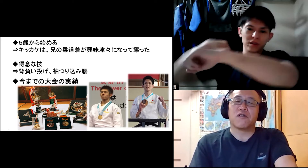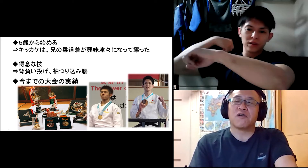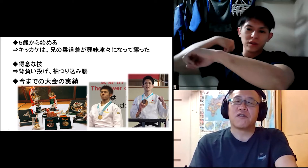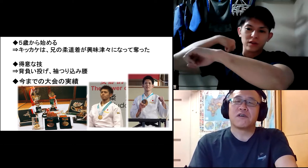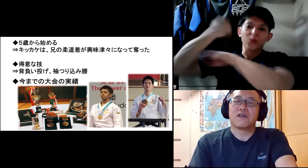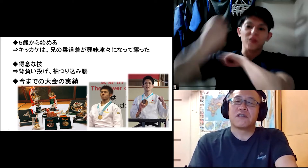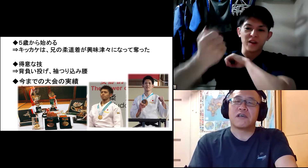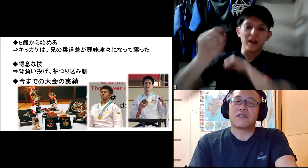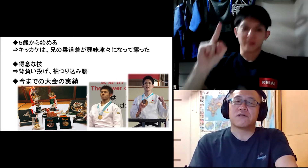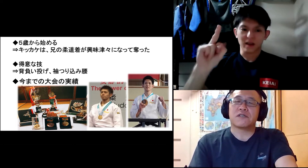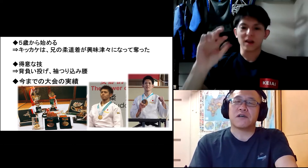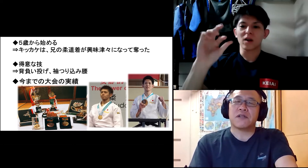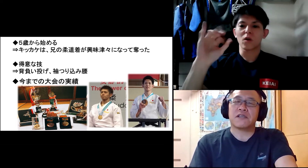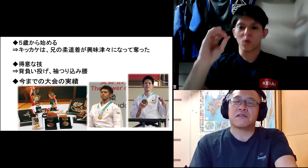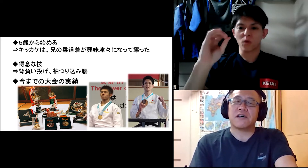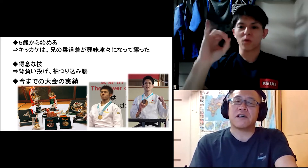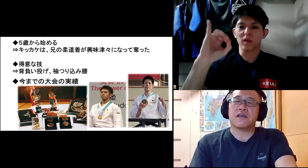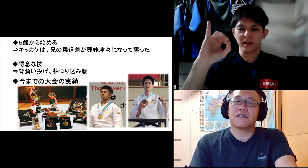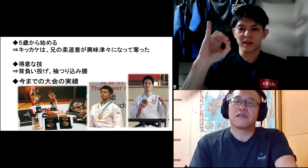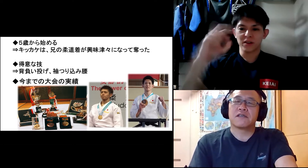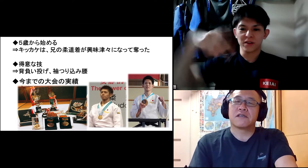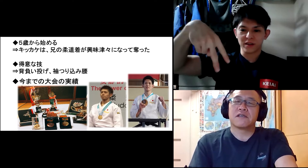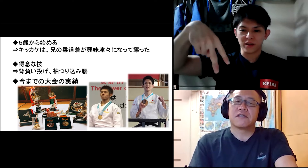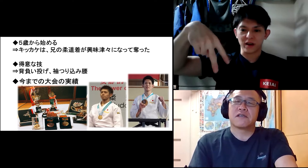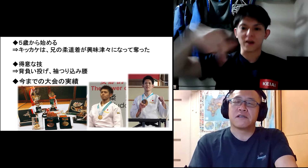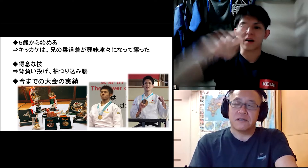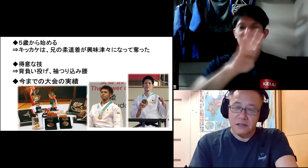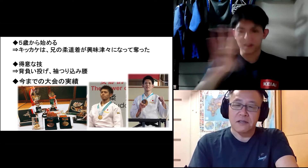ども、背負い投げですね。